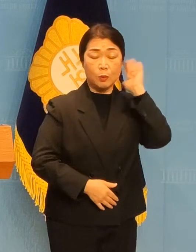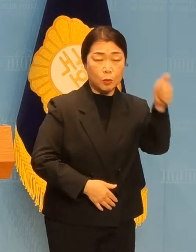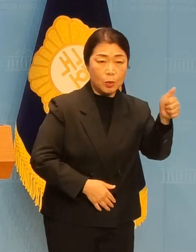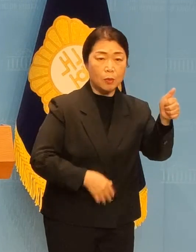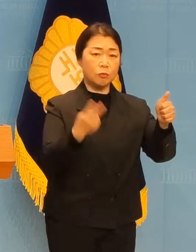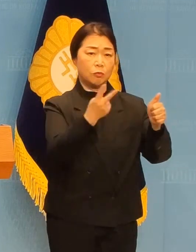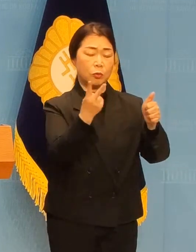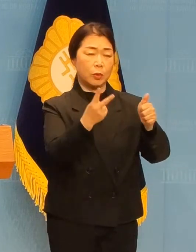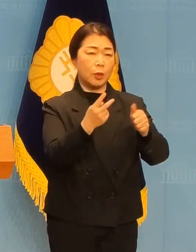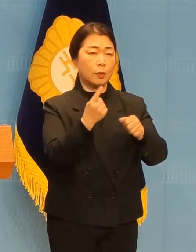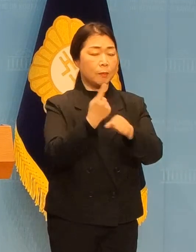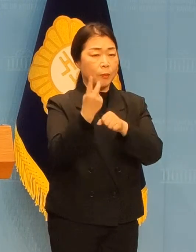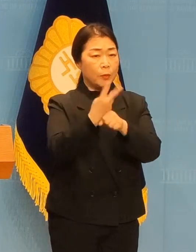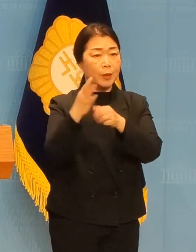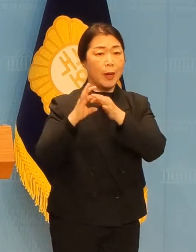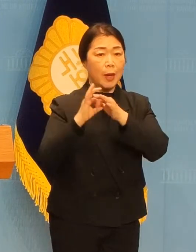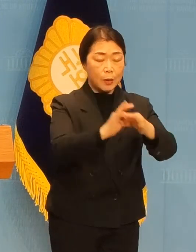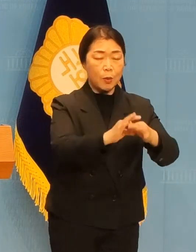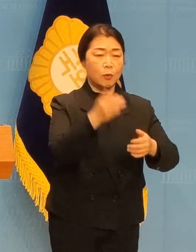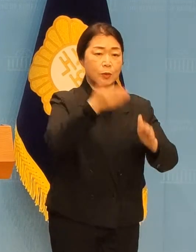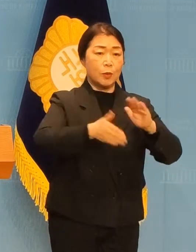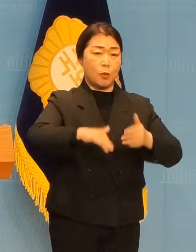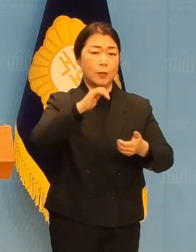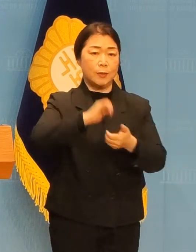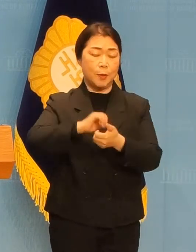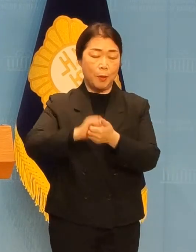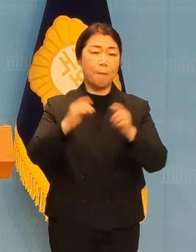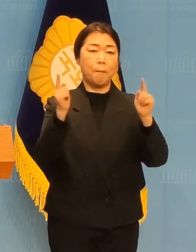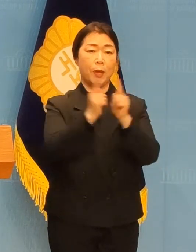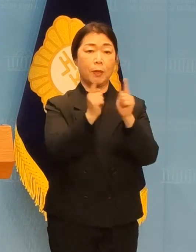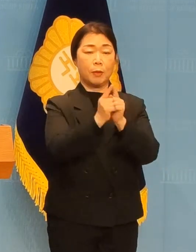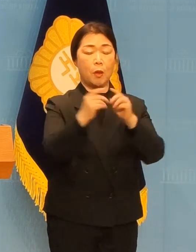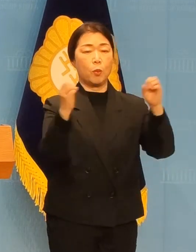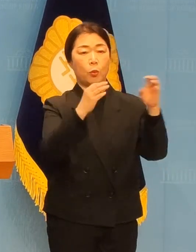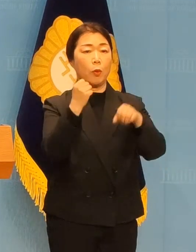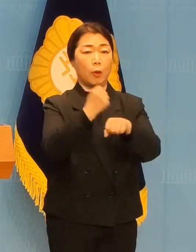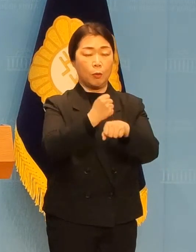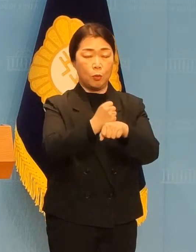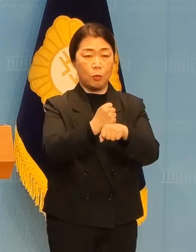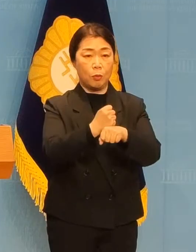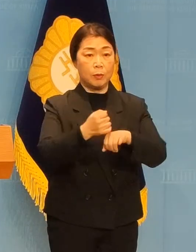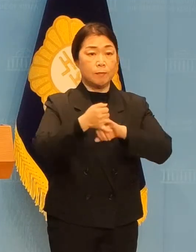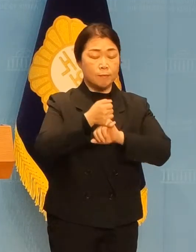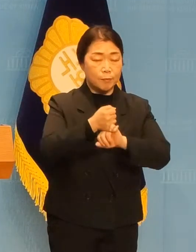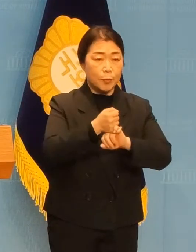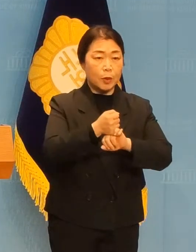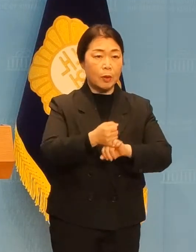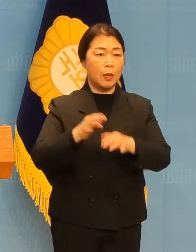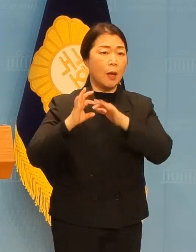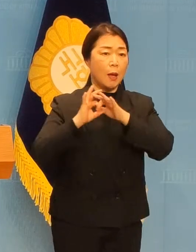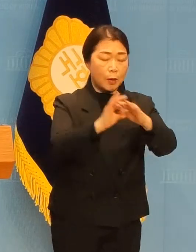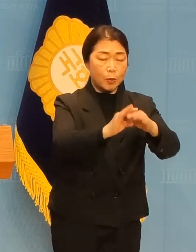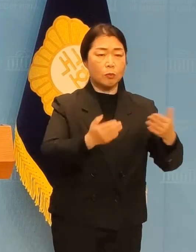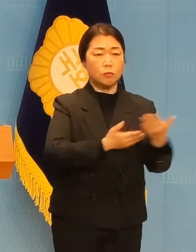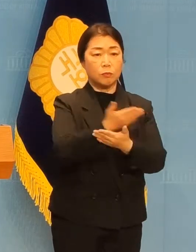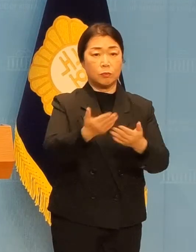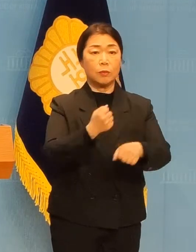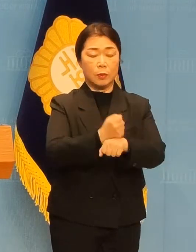앞으로도 매년 만나 소통을 이어가기로 약속하며 지속 가능한 우호의 문을